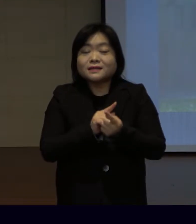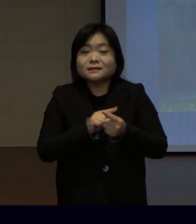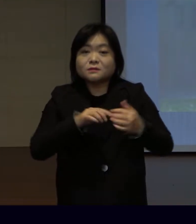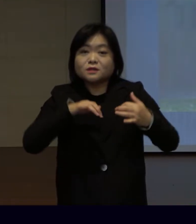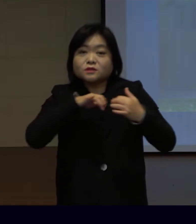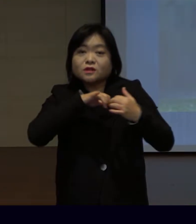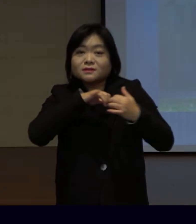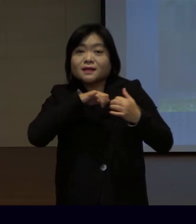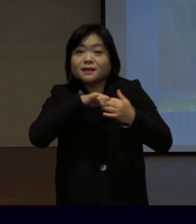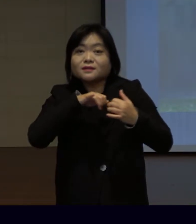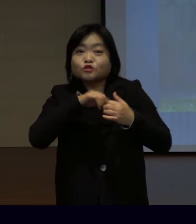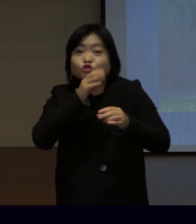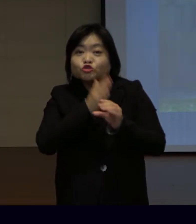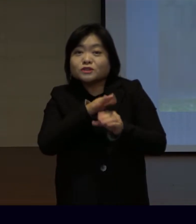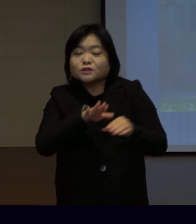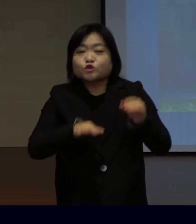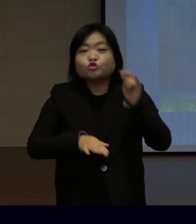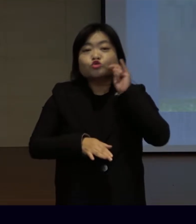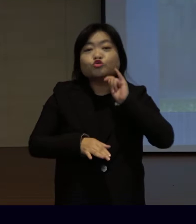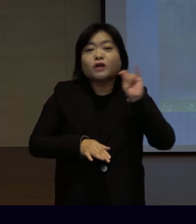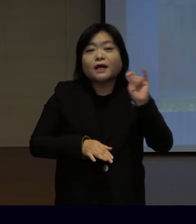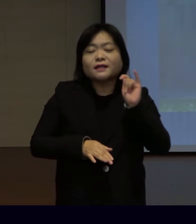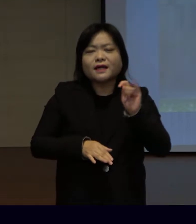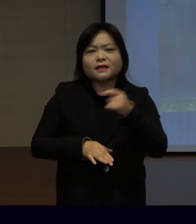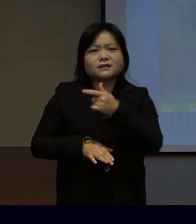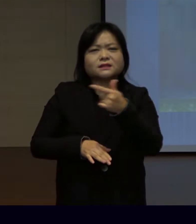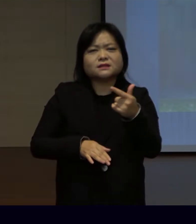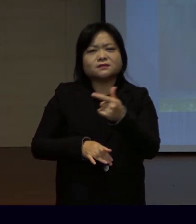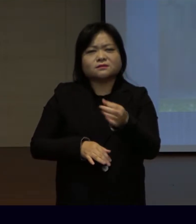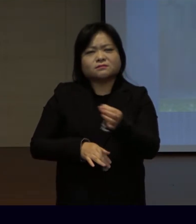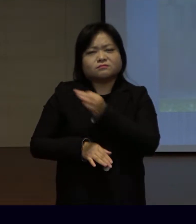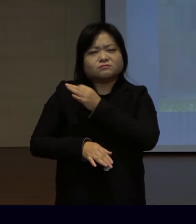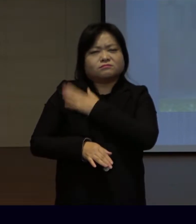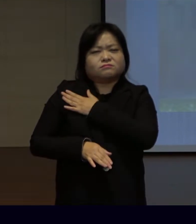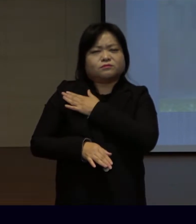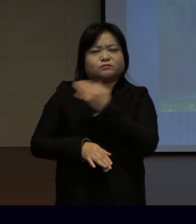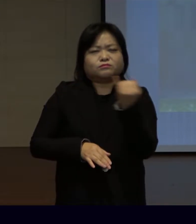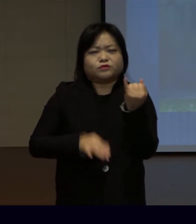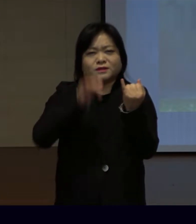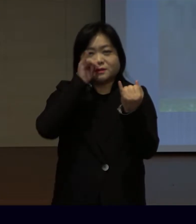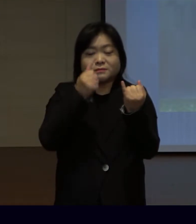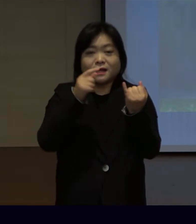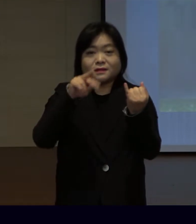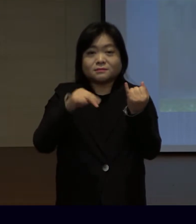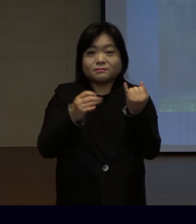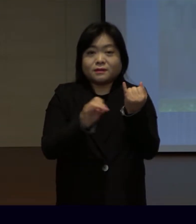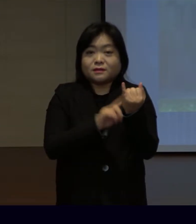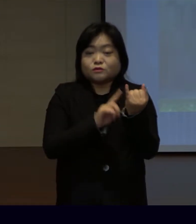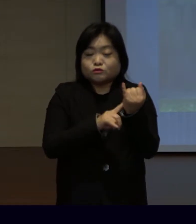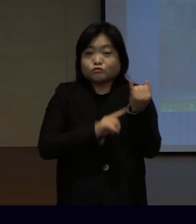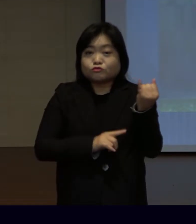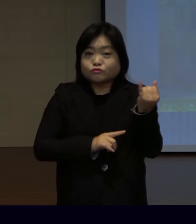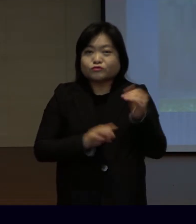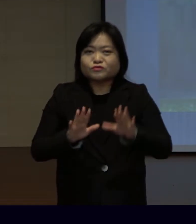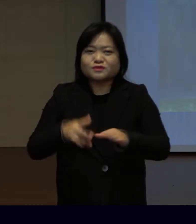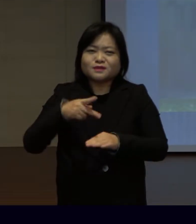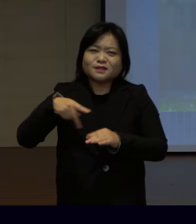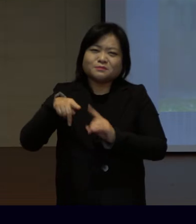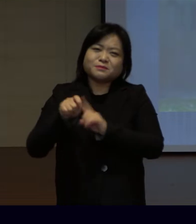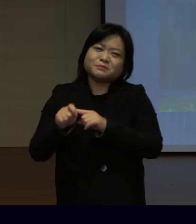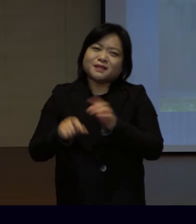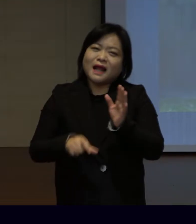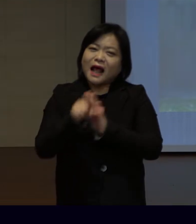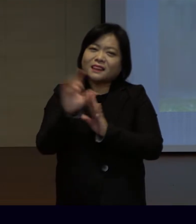있는 우크라이나의 대귀족 부인이 있습니다. 한스카 부인이라고. 오늘 주제는 이제 그게 아니라 제가 PPT에는 하나도